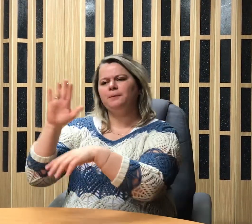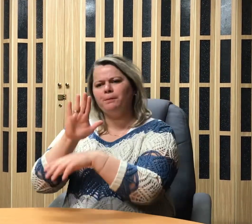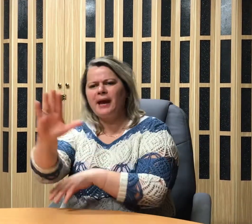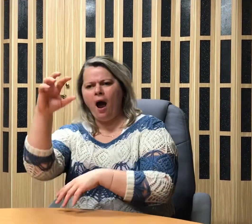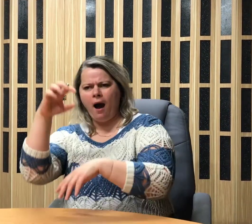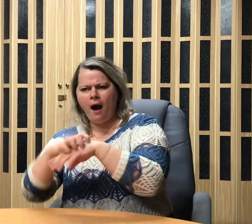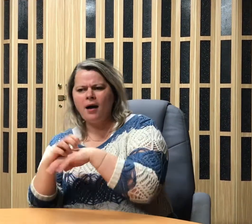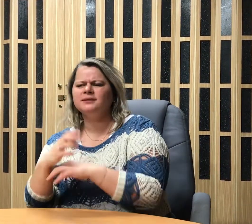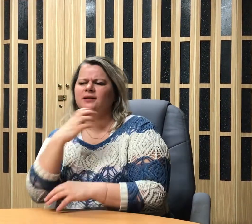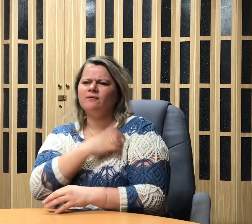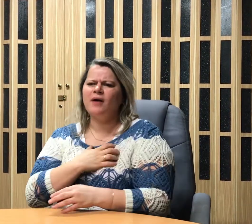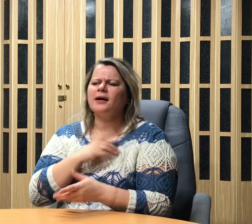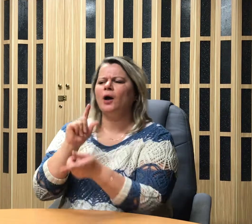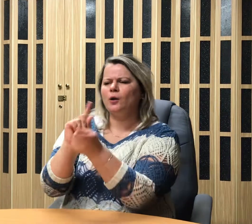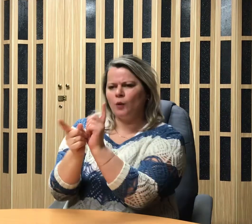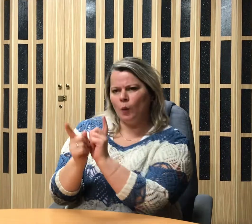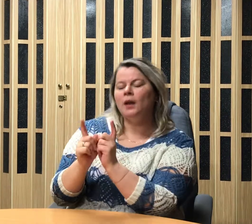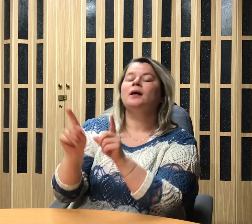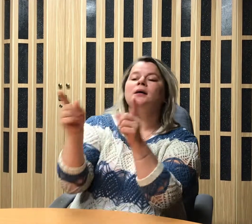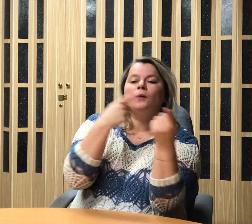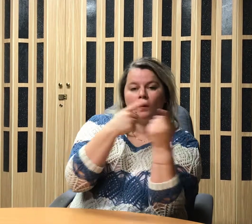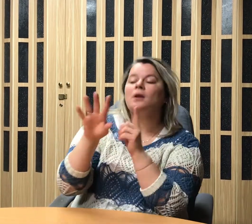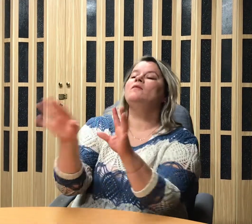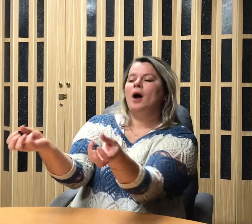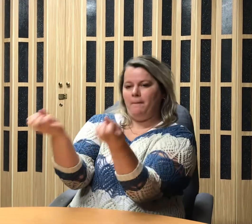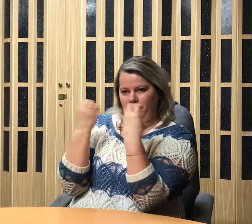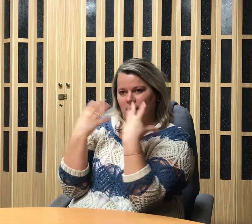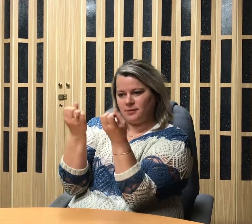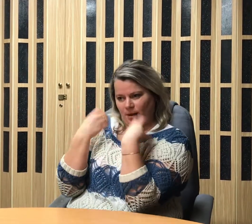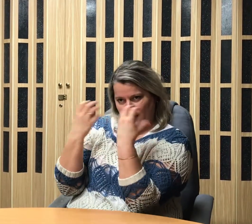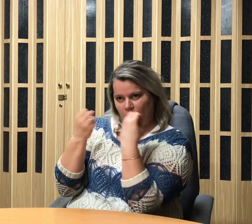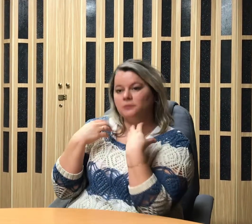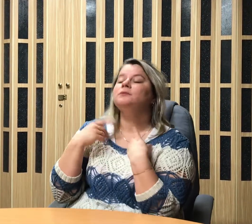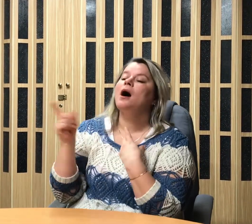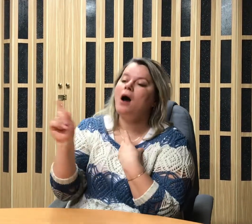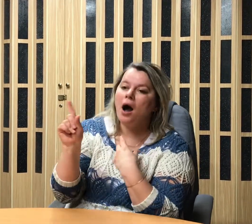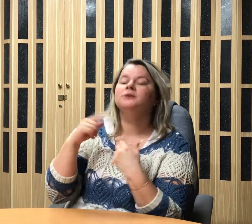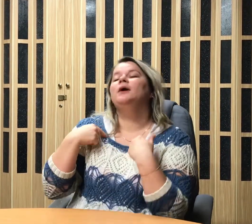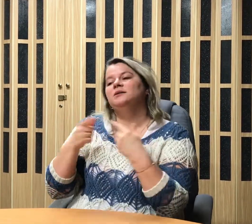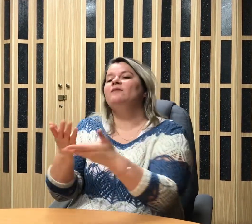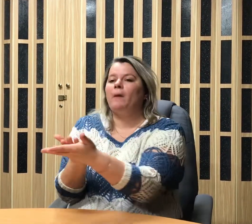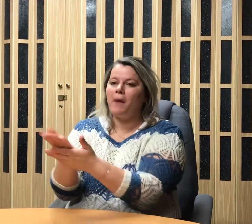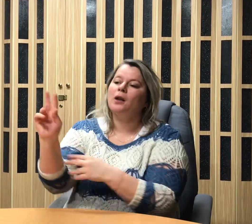piemēram, dēlam kaut kādas veselības problēmas vai konsultāciju pie daktera, es